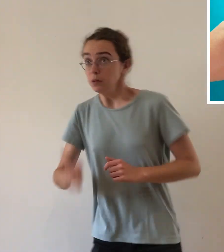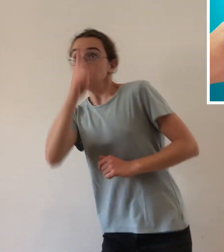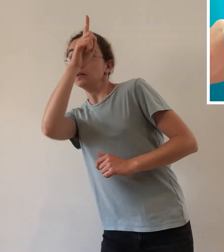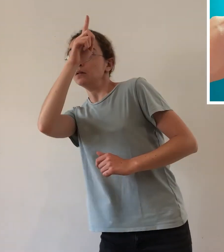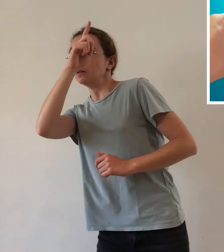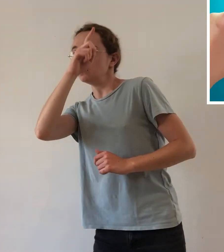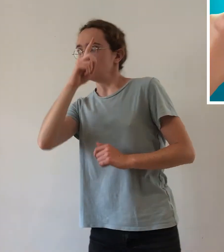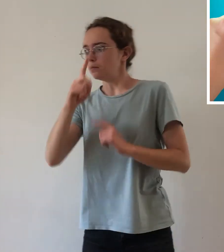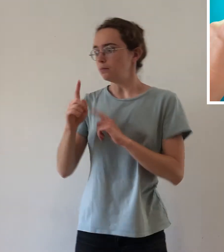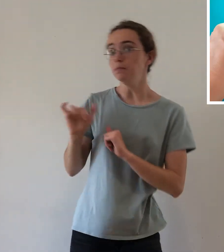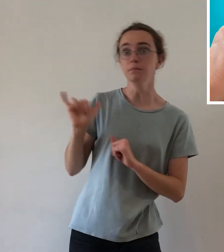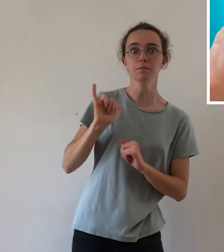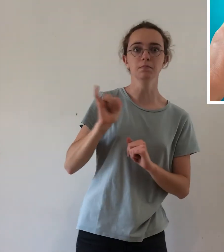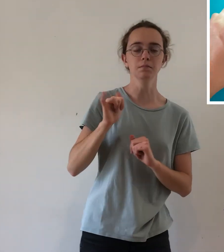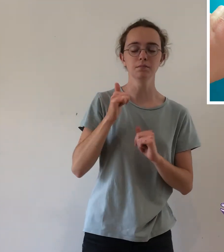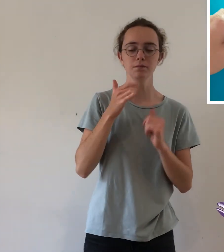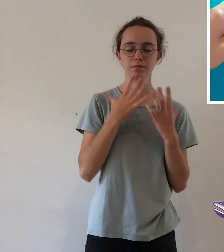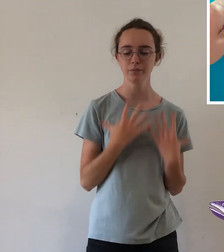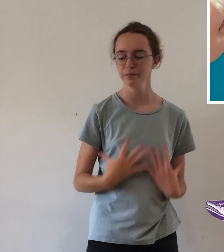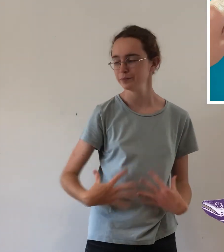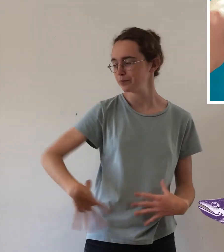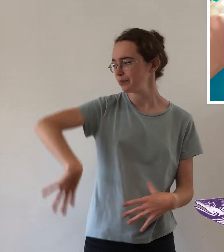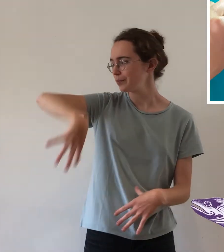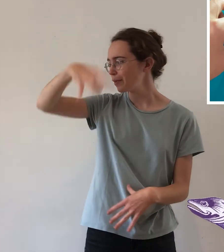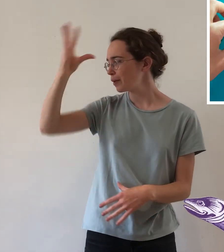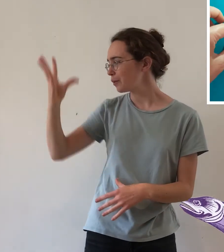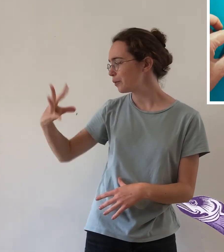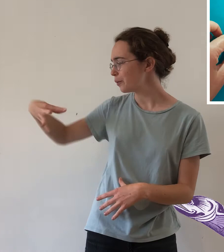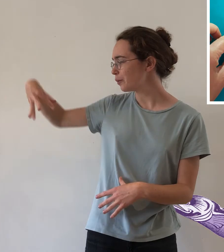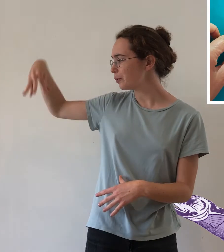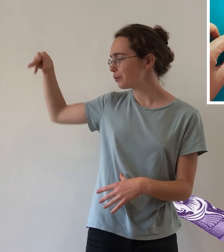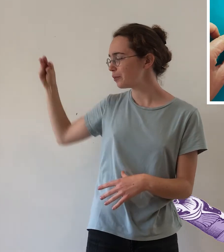justesse lorsqu'elle sent une anguille sinuer sous elle.